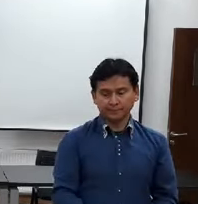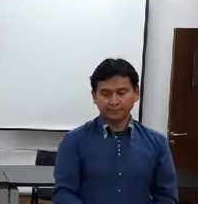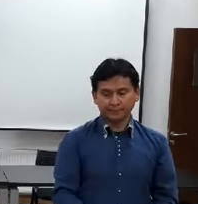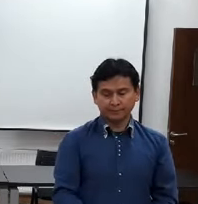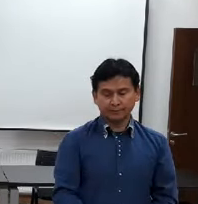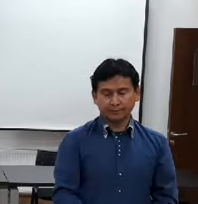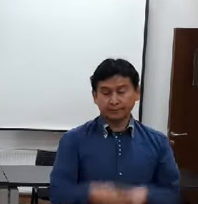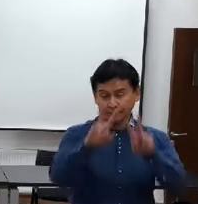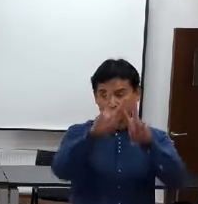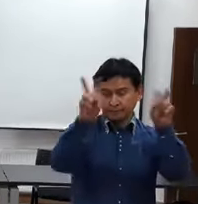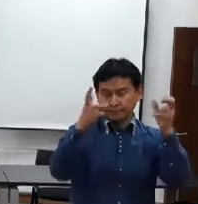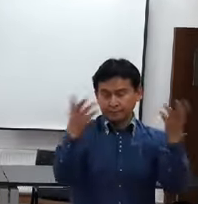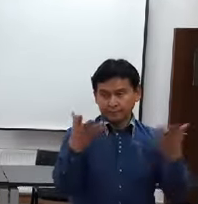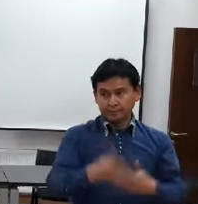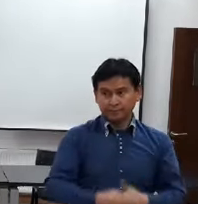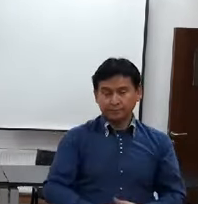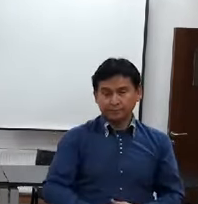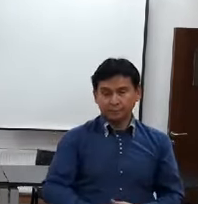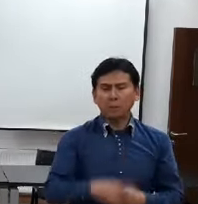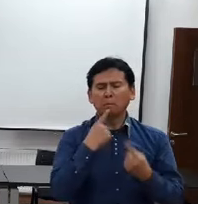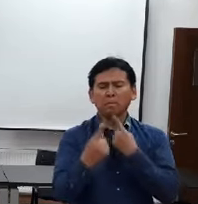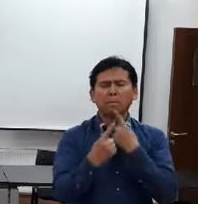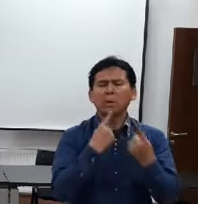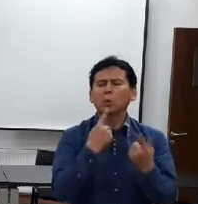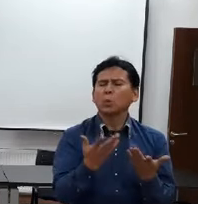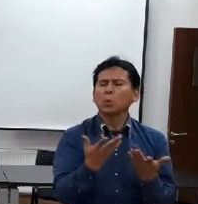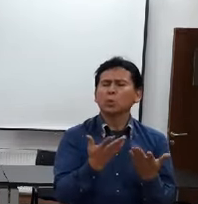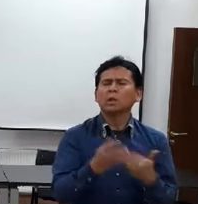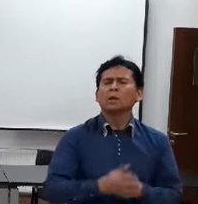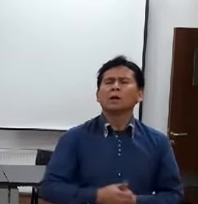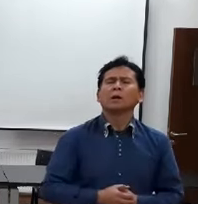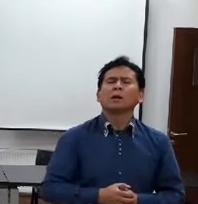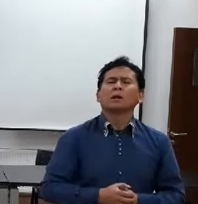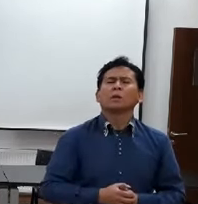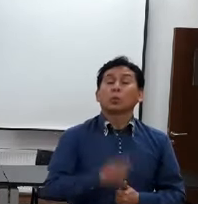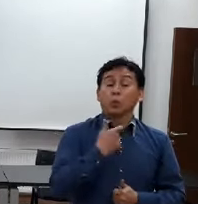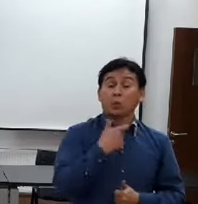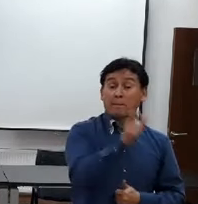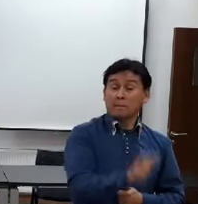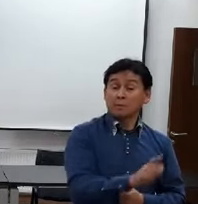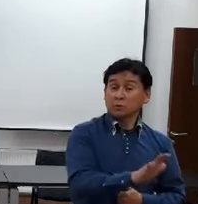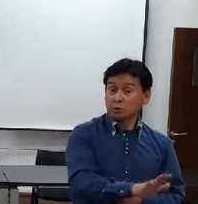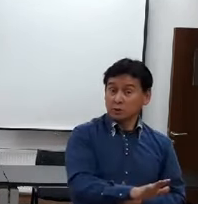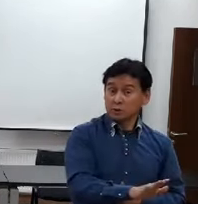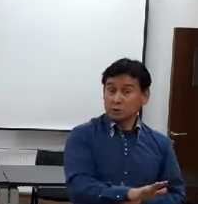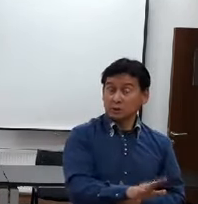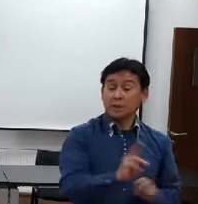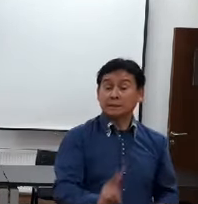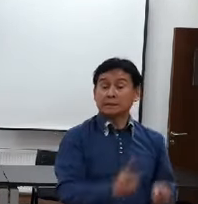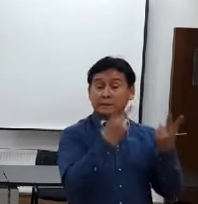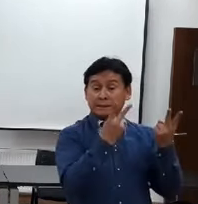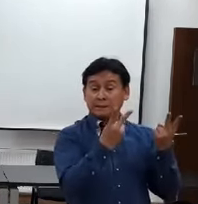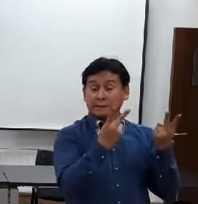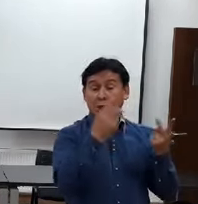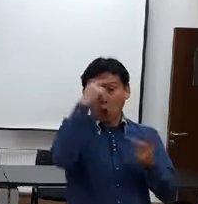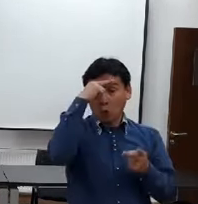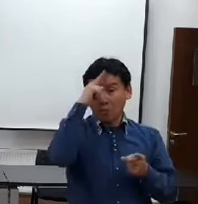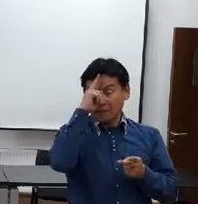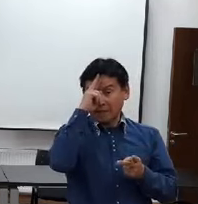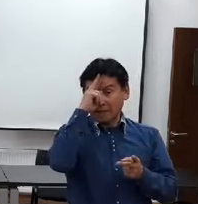en relación a las consultas que se han hecho por una paciente que va a ser rescatada por el hospital regional